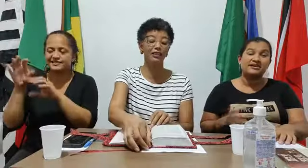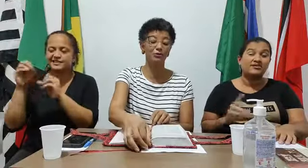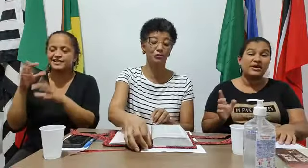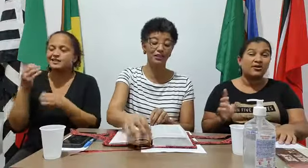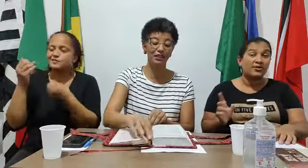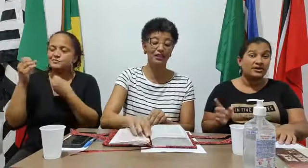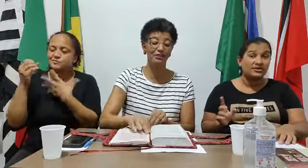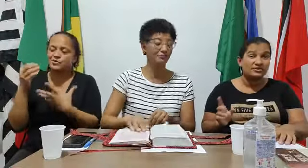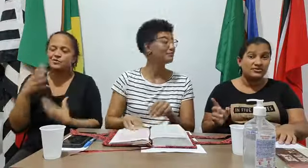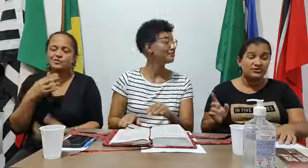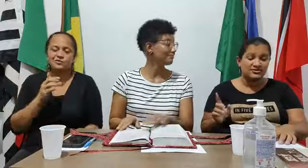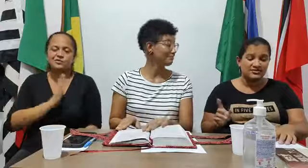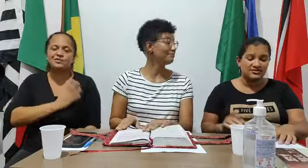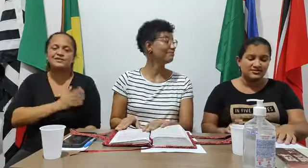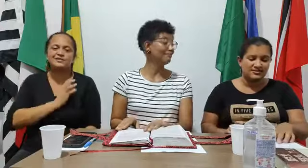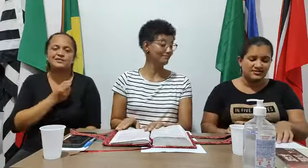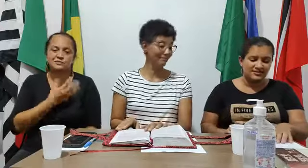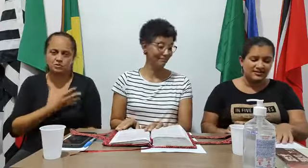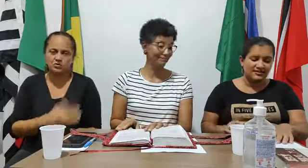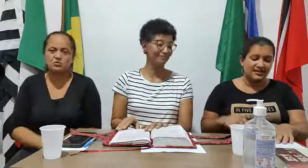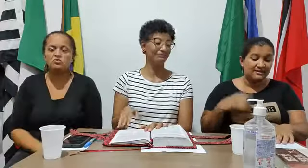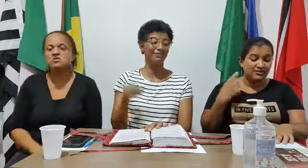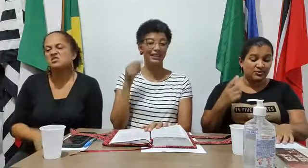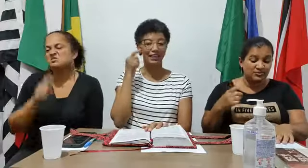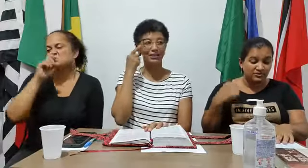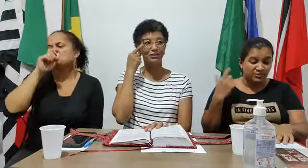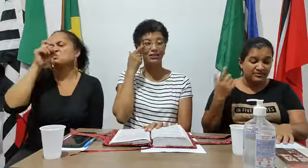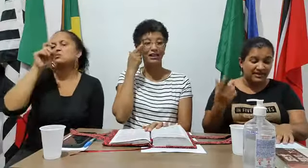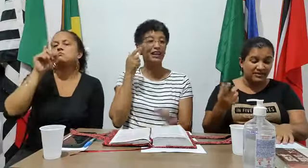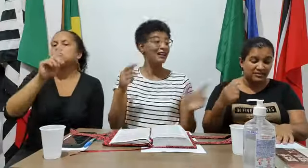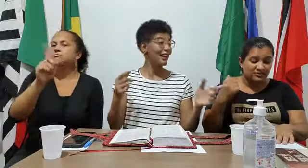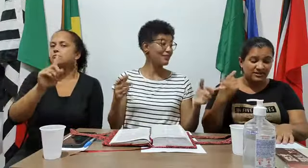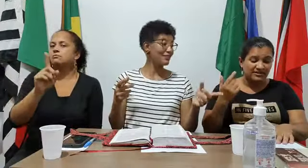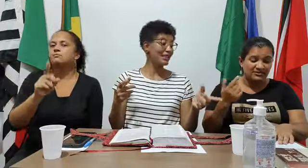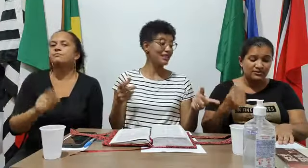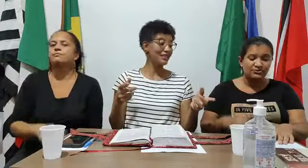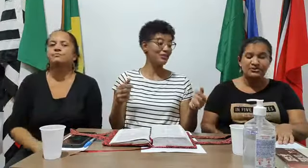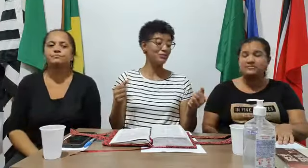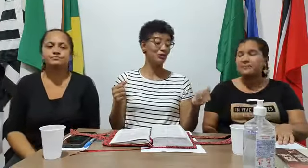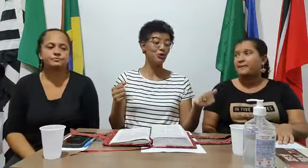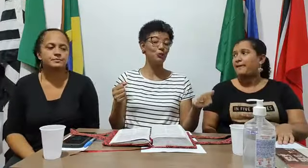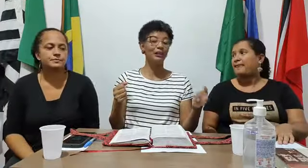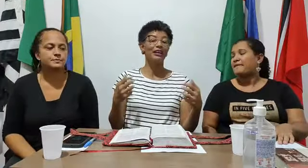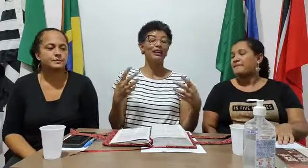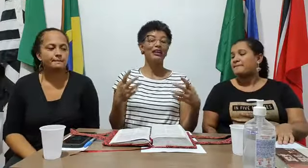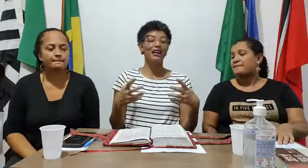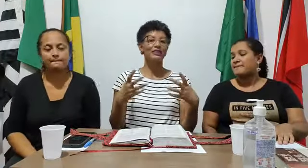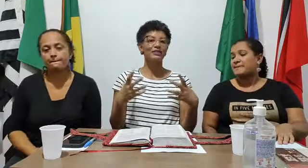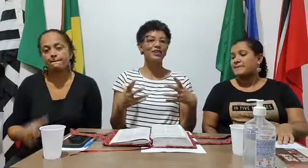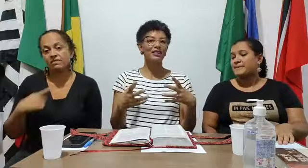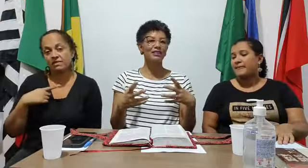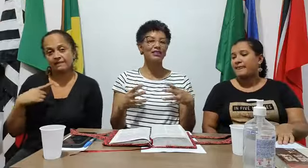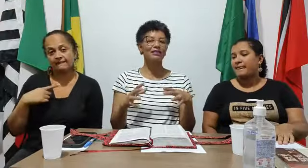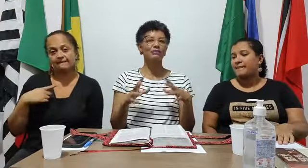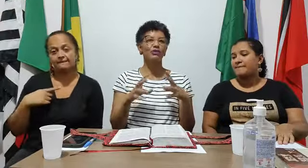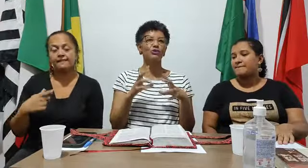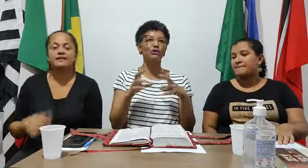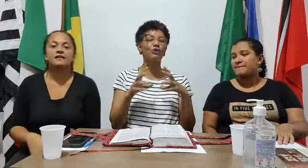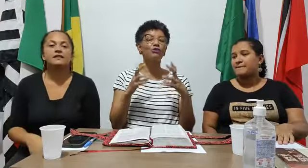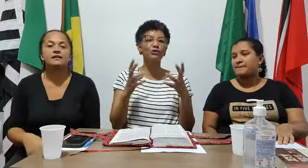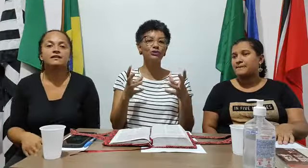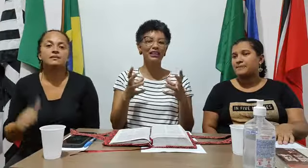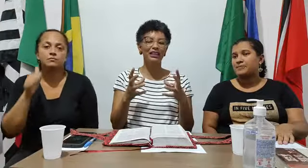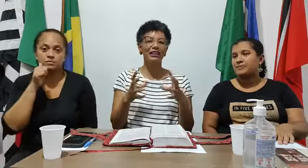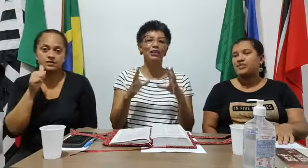Né? Ela não é arrogante. Né? Ela demonstra bondade. Que às vezes, desculpa, que às vezes